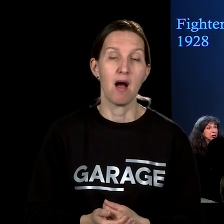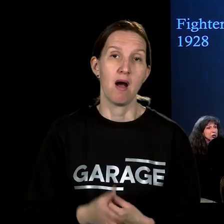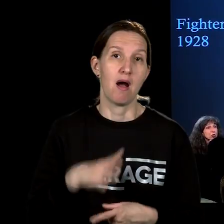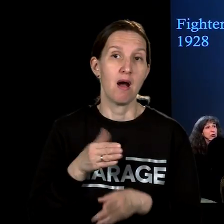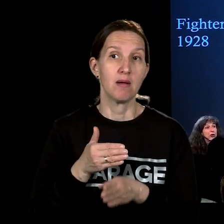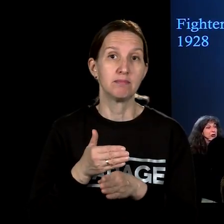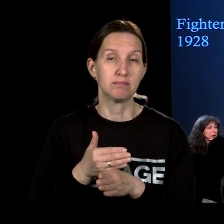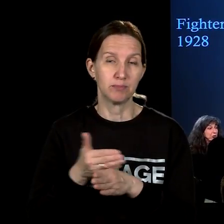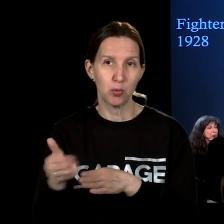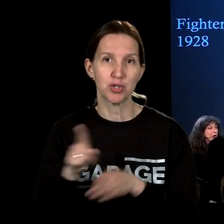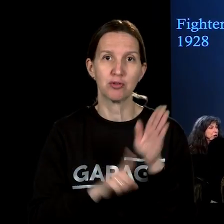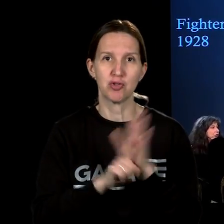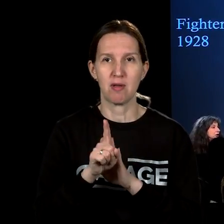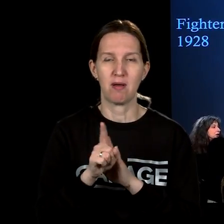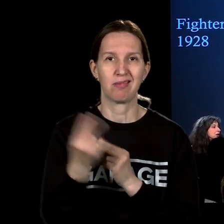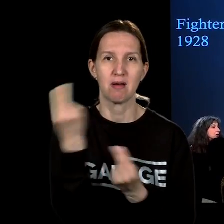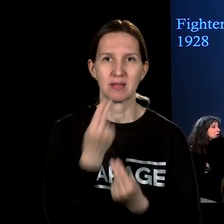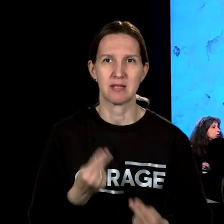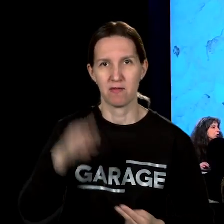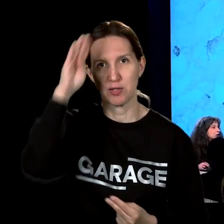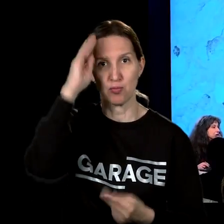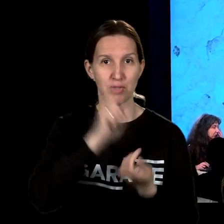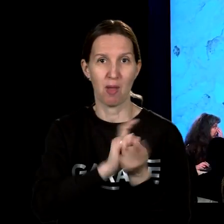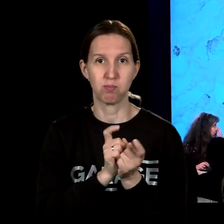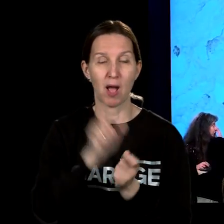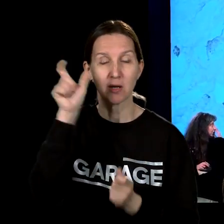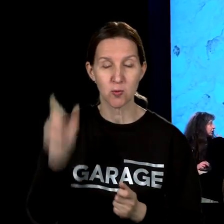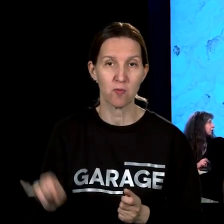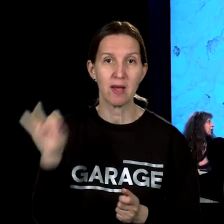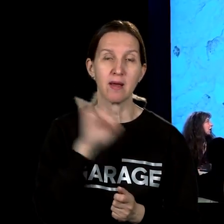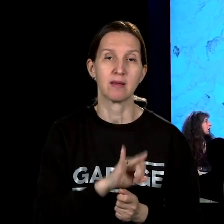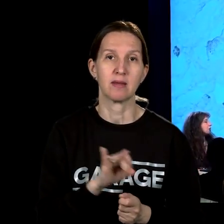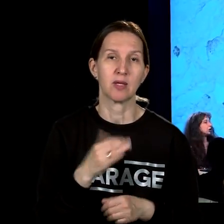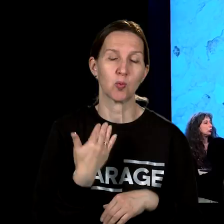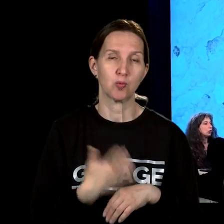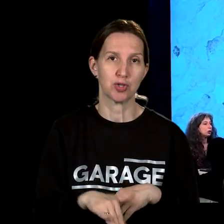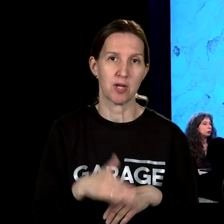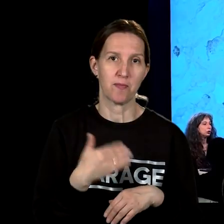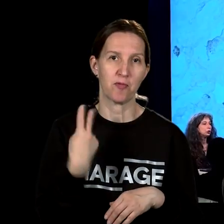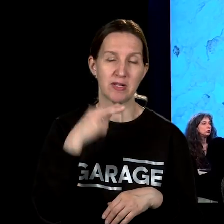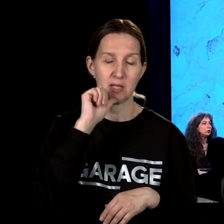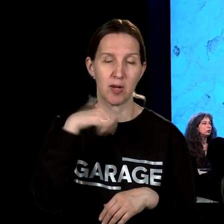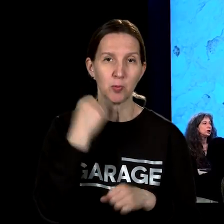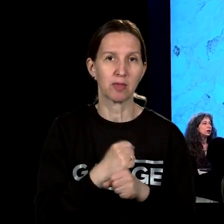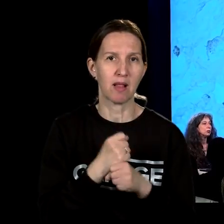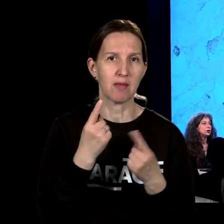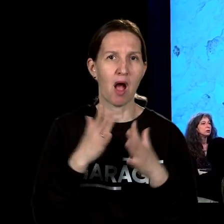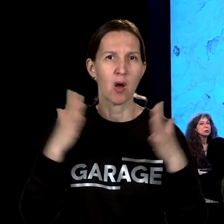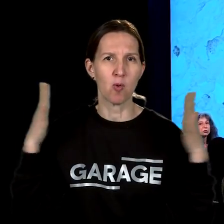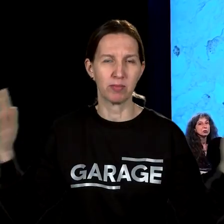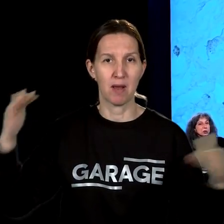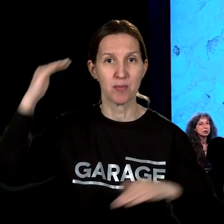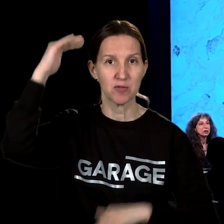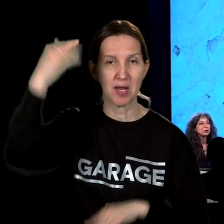удивительные, огромные произведения, это только часть этого, два диптиха, в которых присутствуют все, как бы